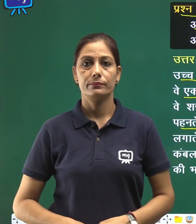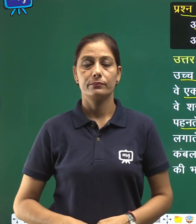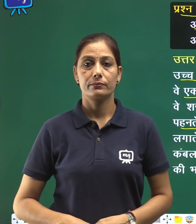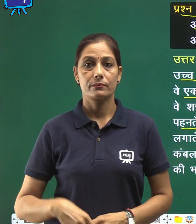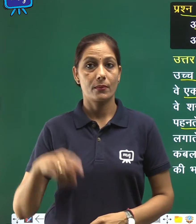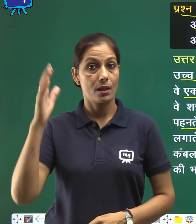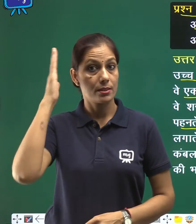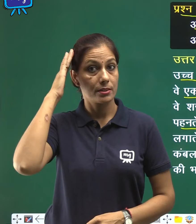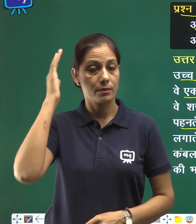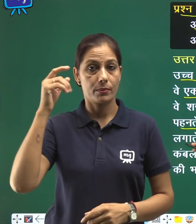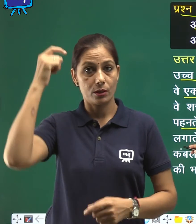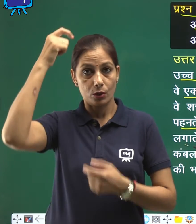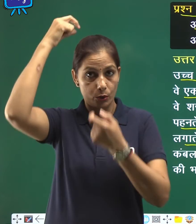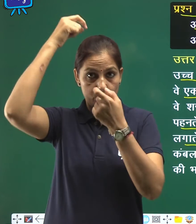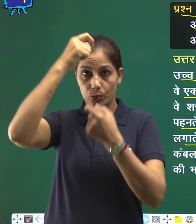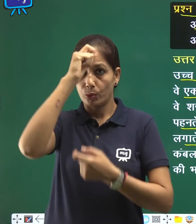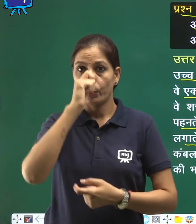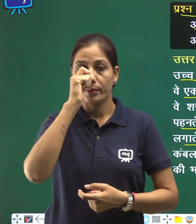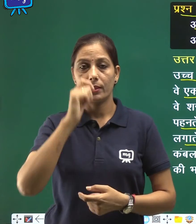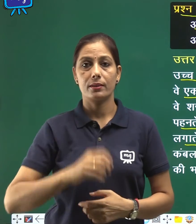सिर पर टोपी लगाते थे।